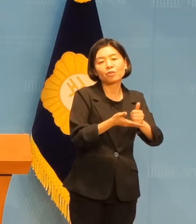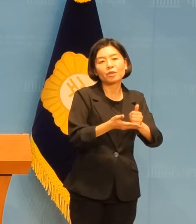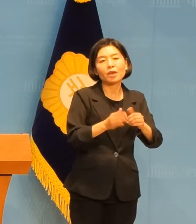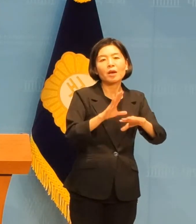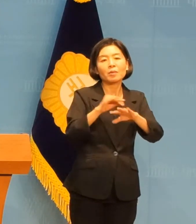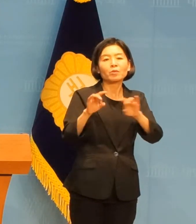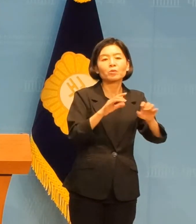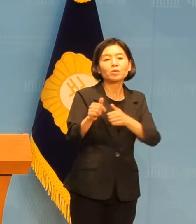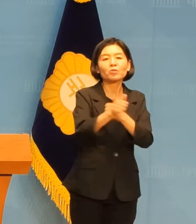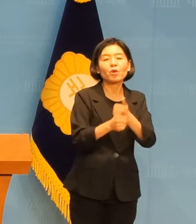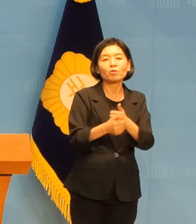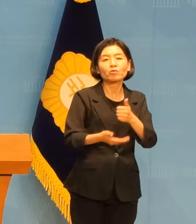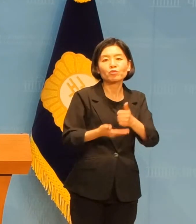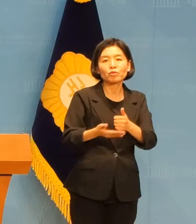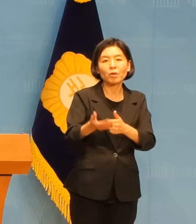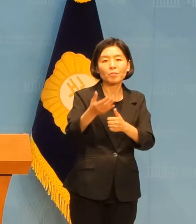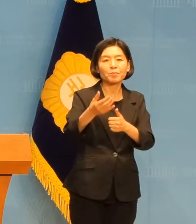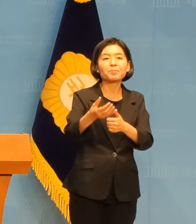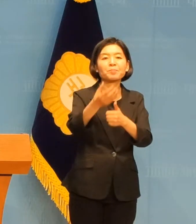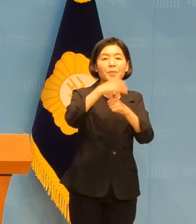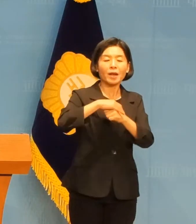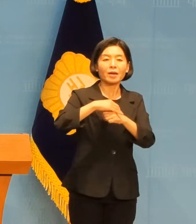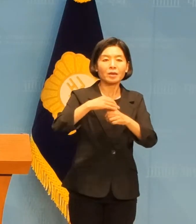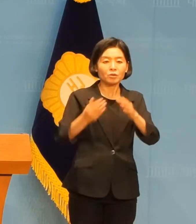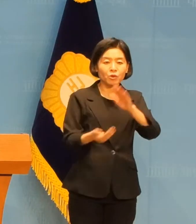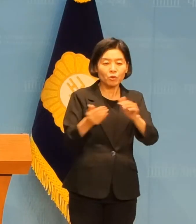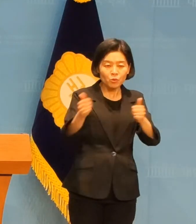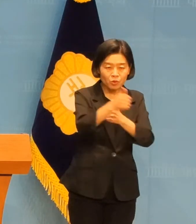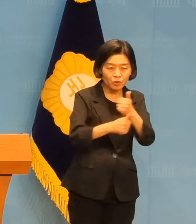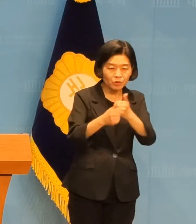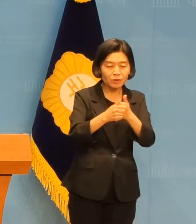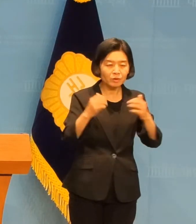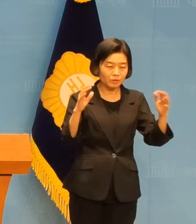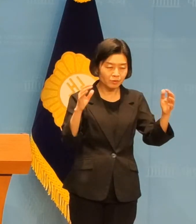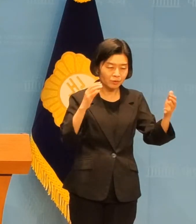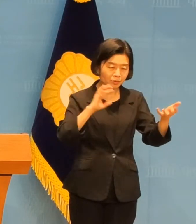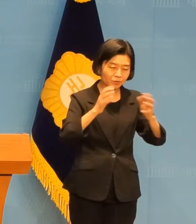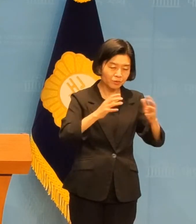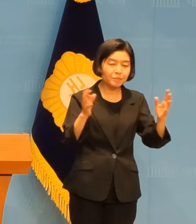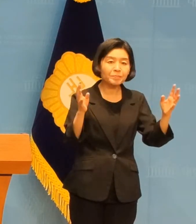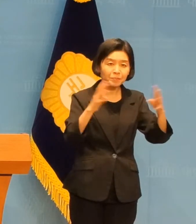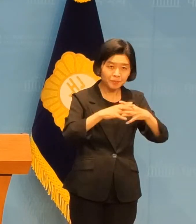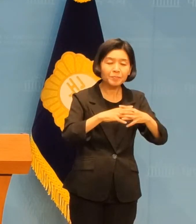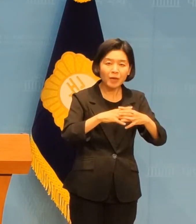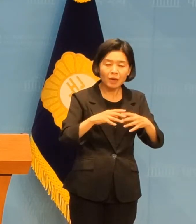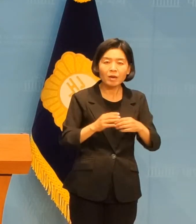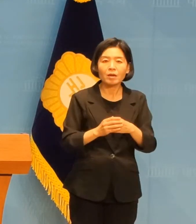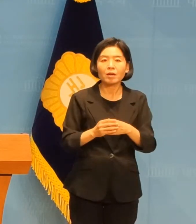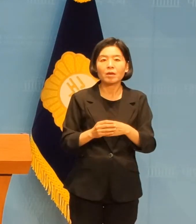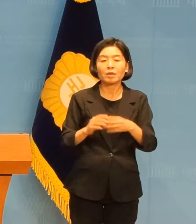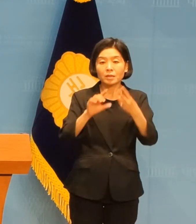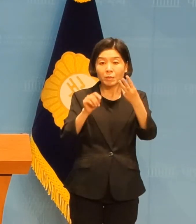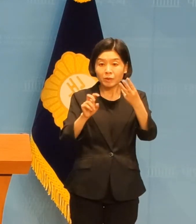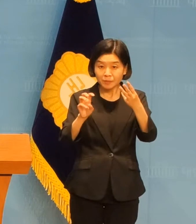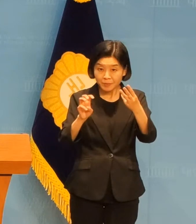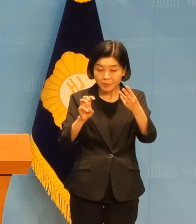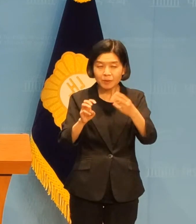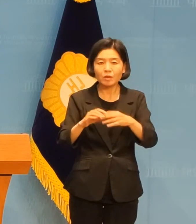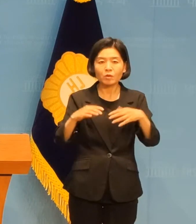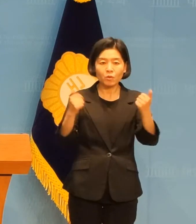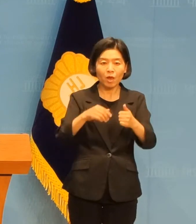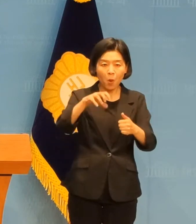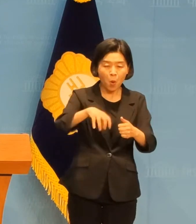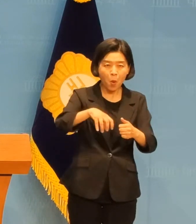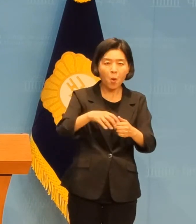추천하기로 최고위원회에서 의결했습니다. 그리고 8일 뒤 3월 30일 국회는 최민희를 국회